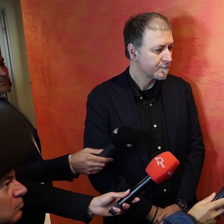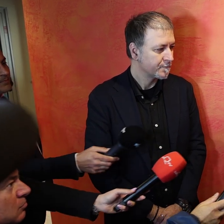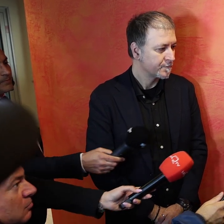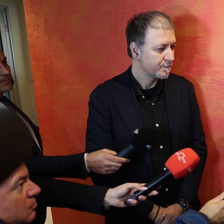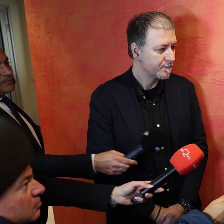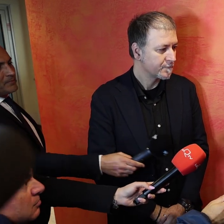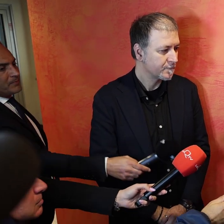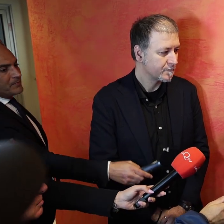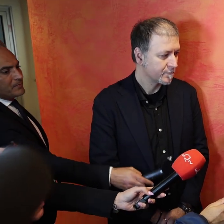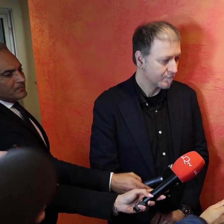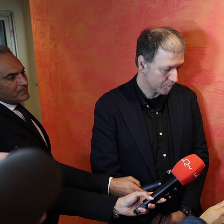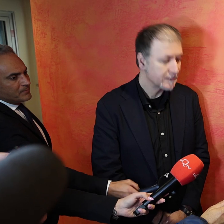patologia.